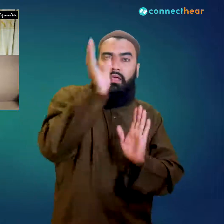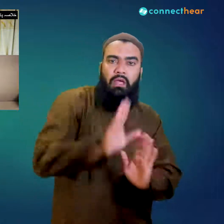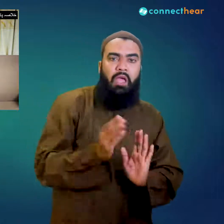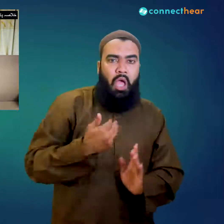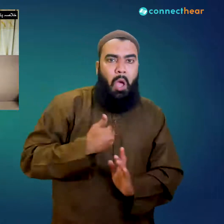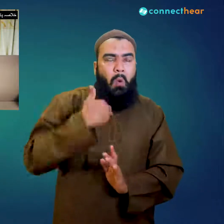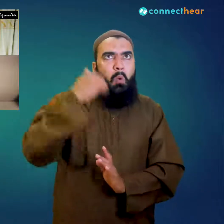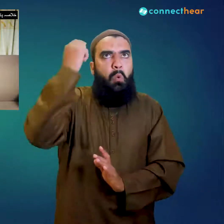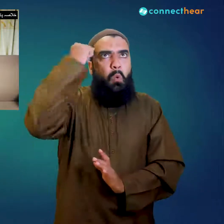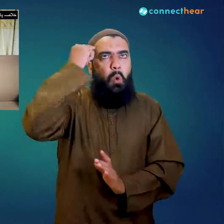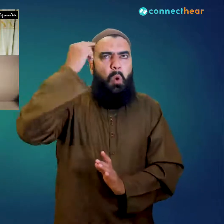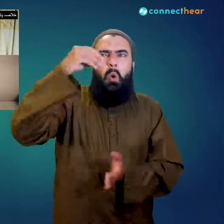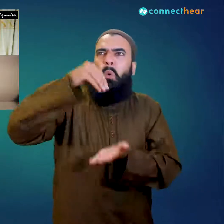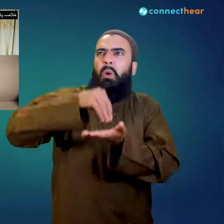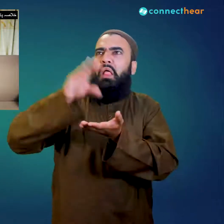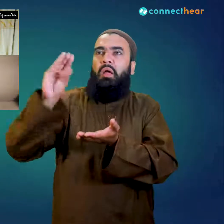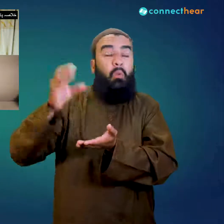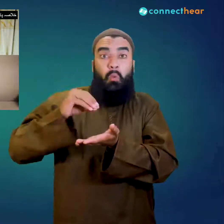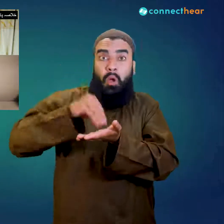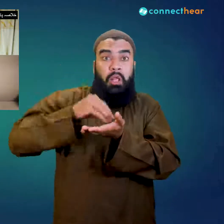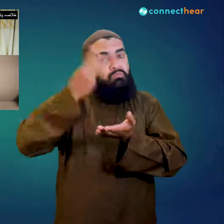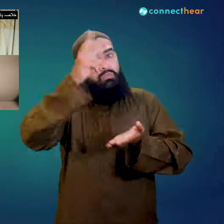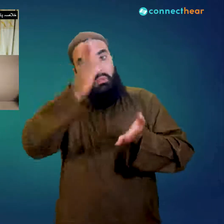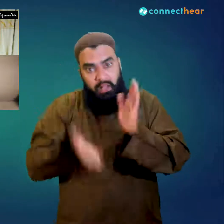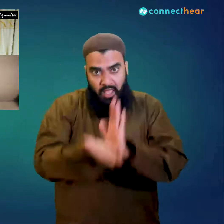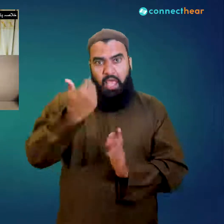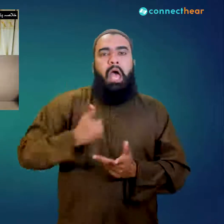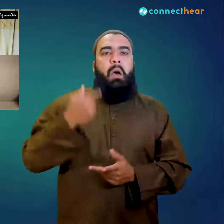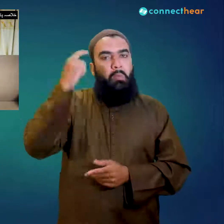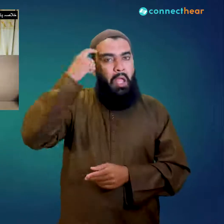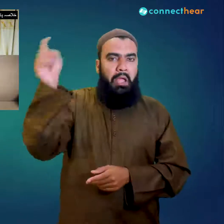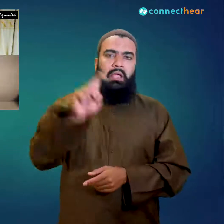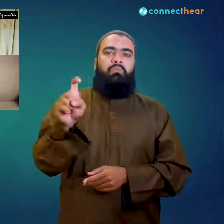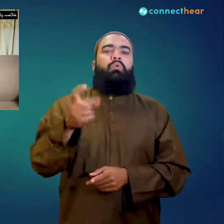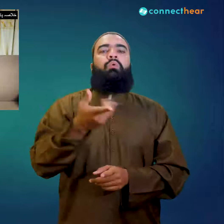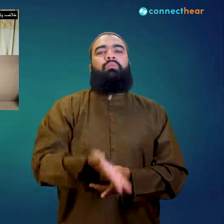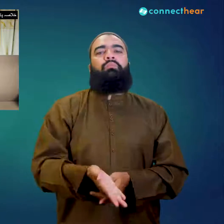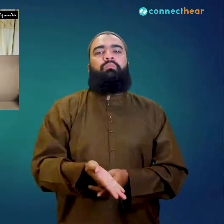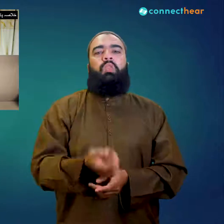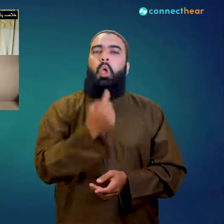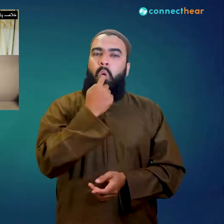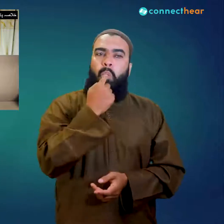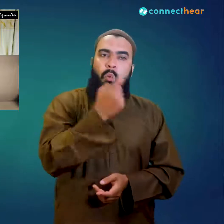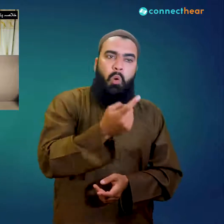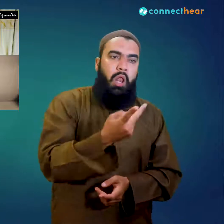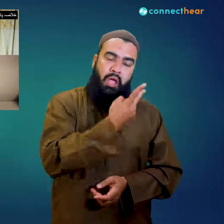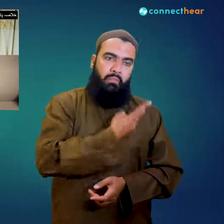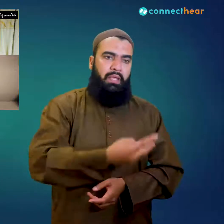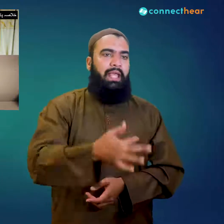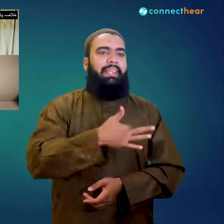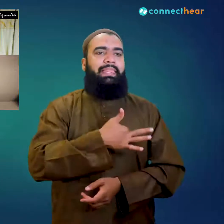جمعی کے ساتھ اطاعت اور فرما برداری کرتے ہوئے ان پر عمل کیا جائے۔